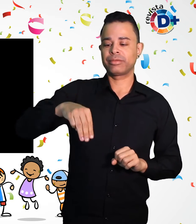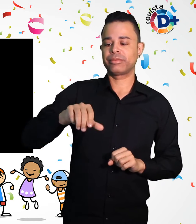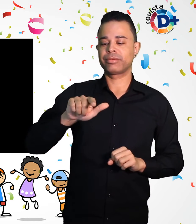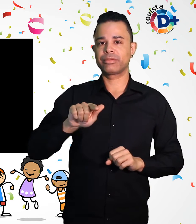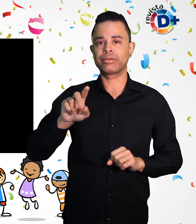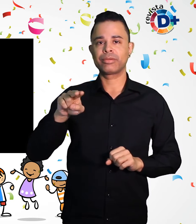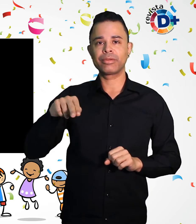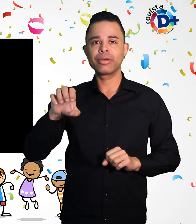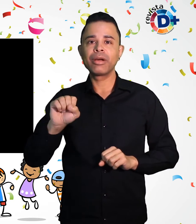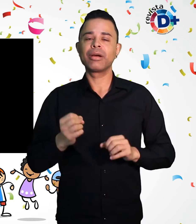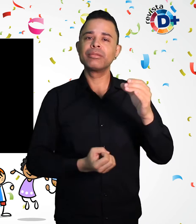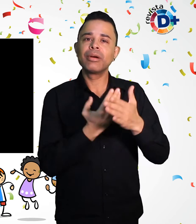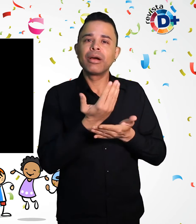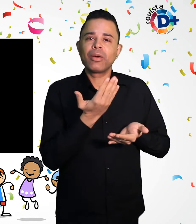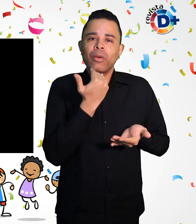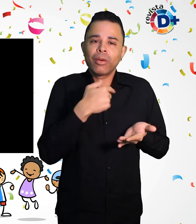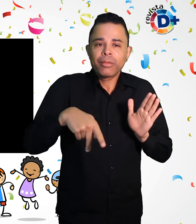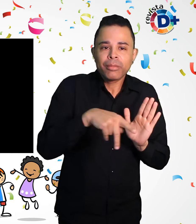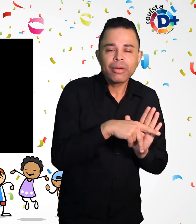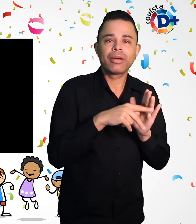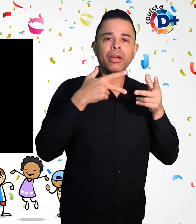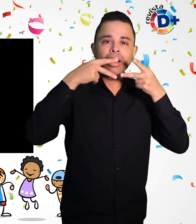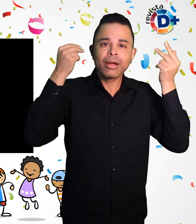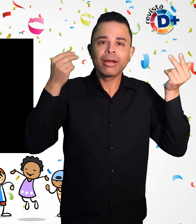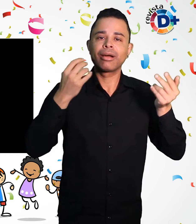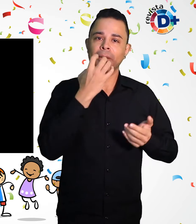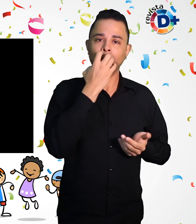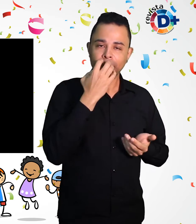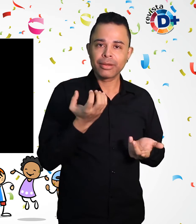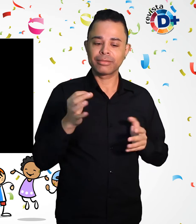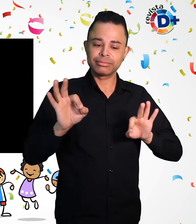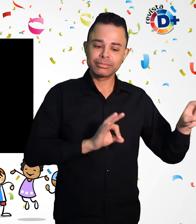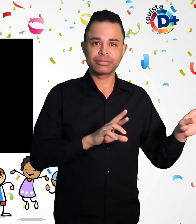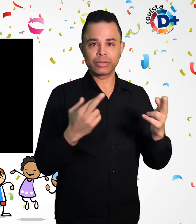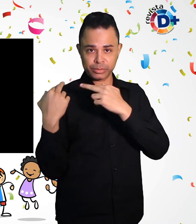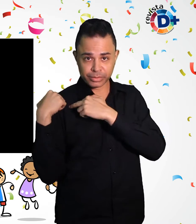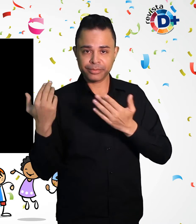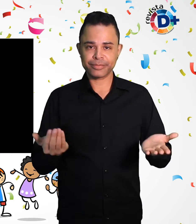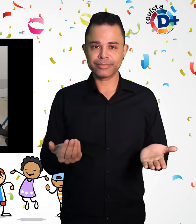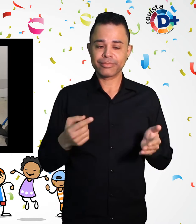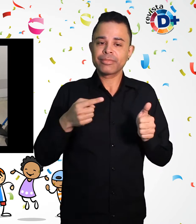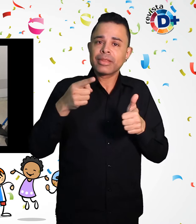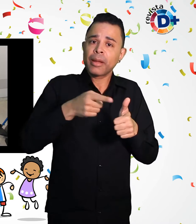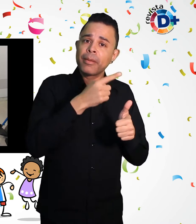gatos e um dos responsáveis pela ação Essa foi a primeira de quatro